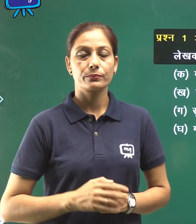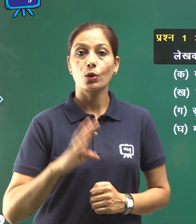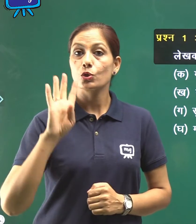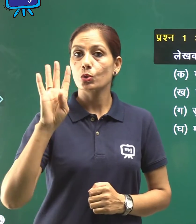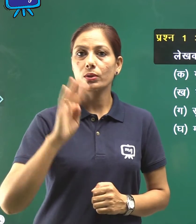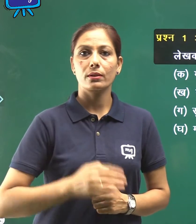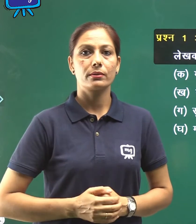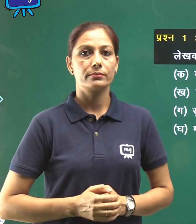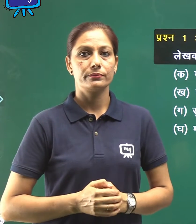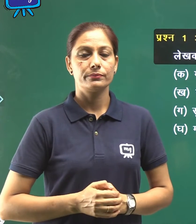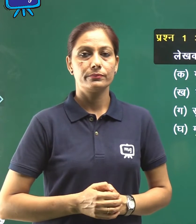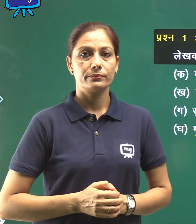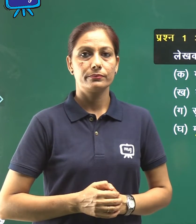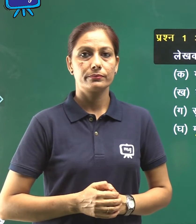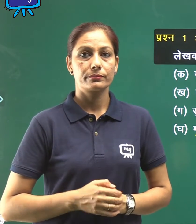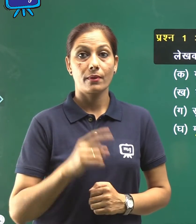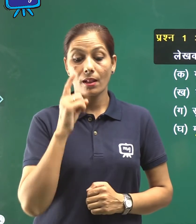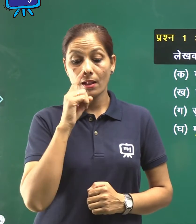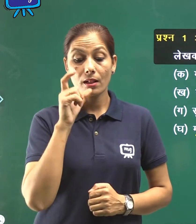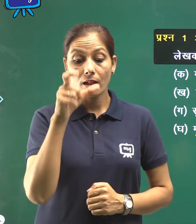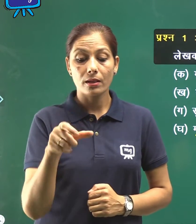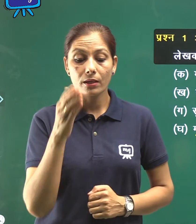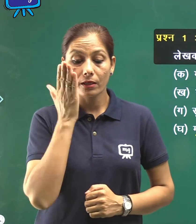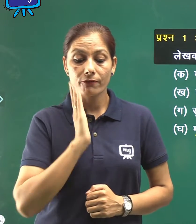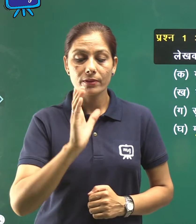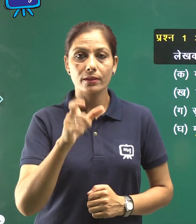चौथा महादेवी वर्मा।